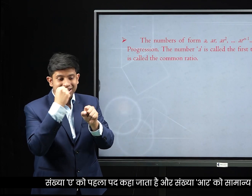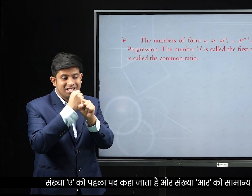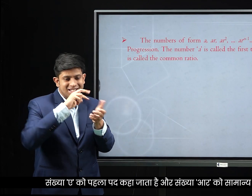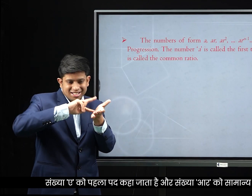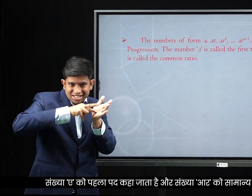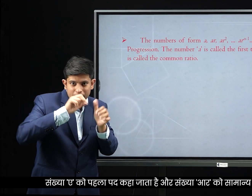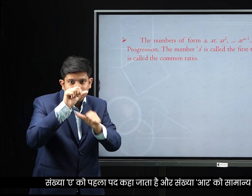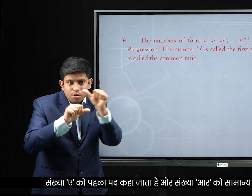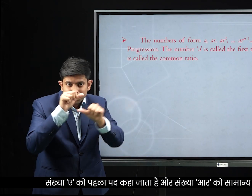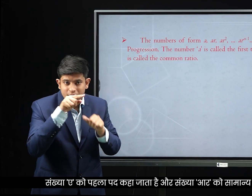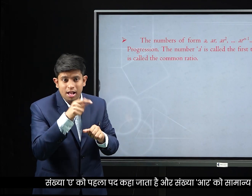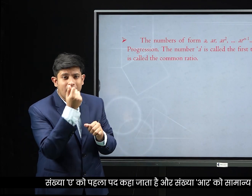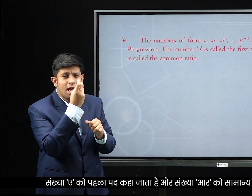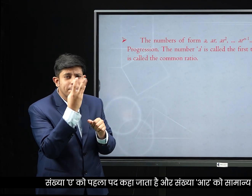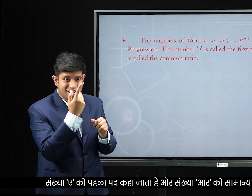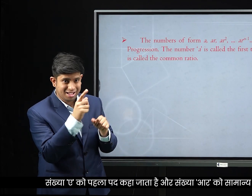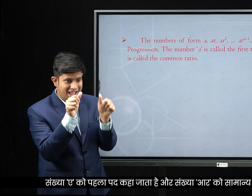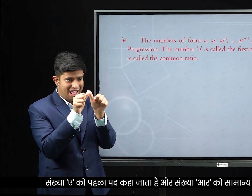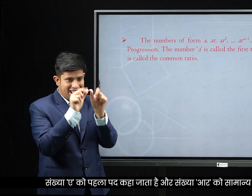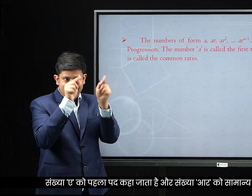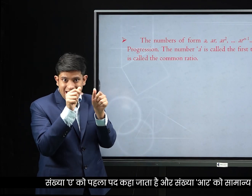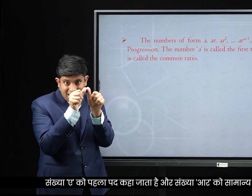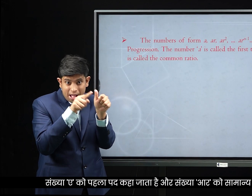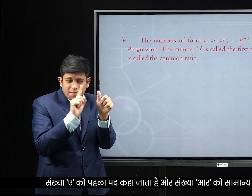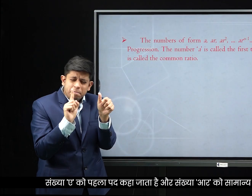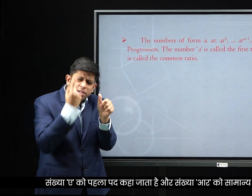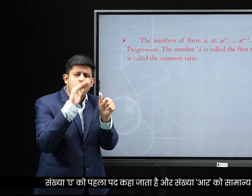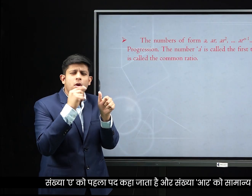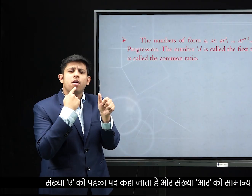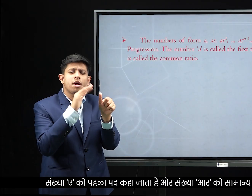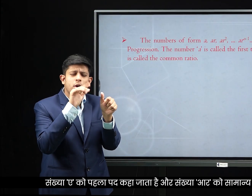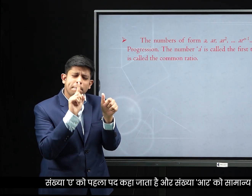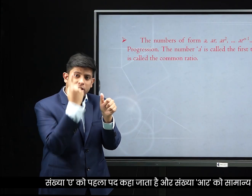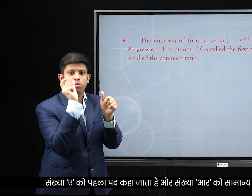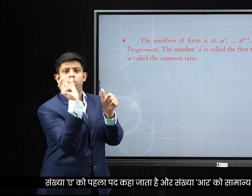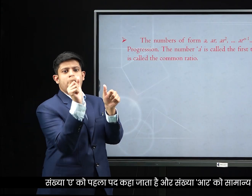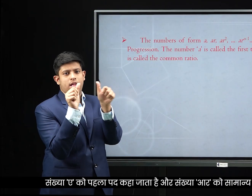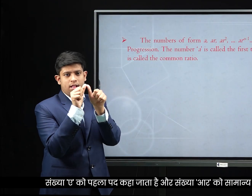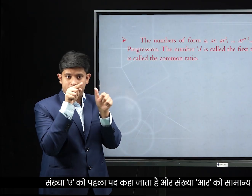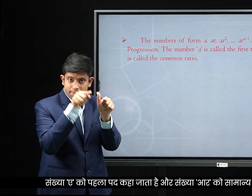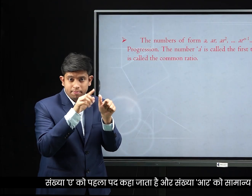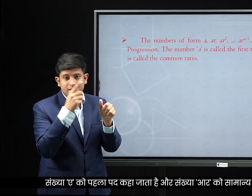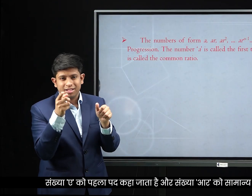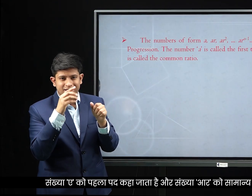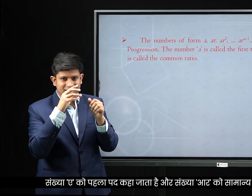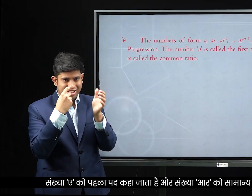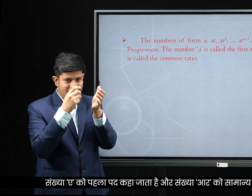पहला पद कहा जाता है और संख्या आर को सामान्य अनुपात कहा जाता है।